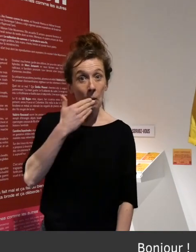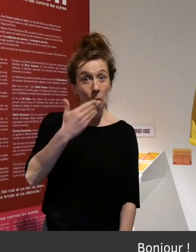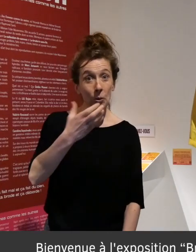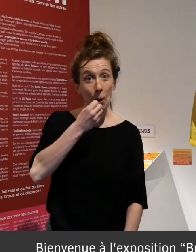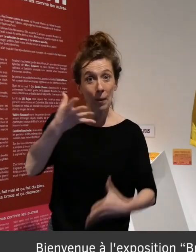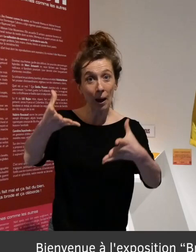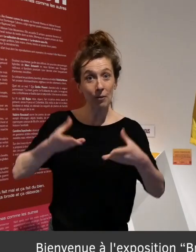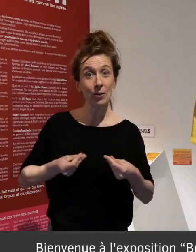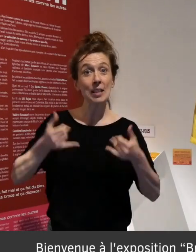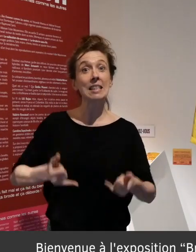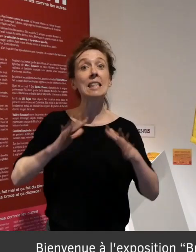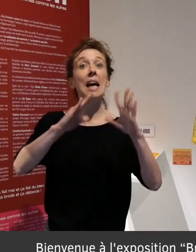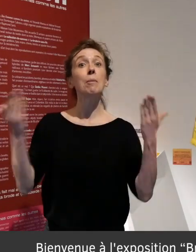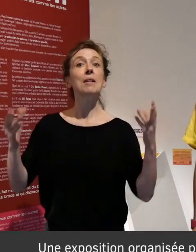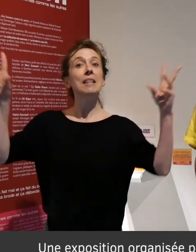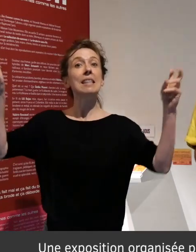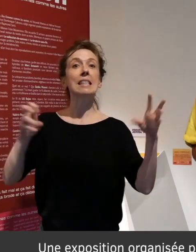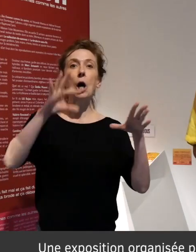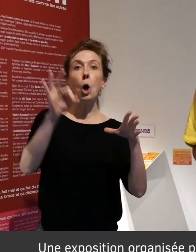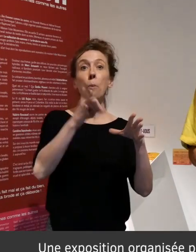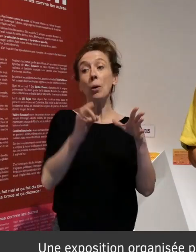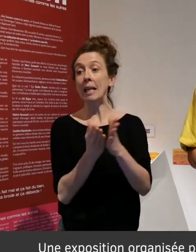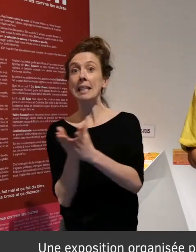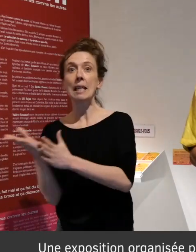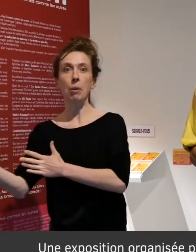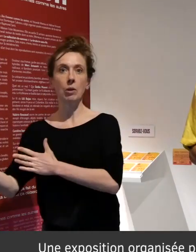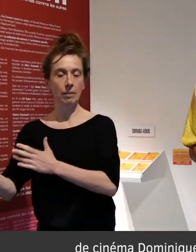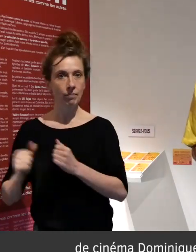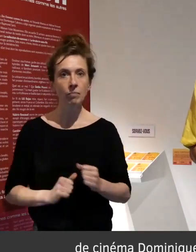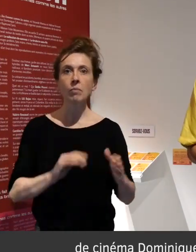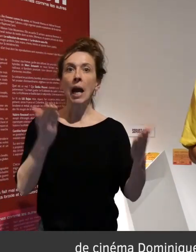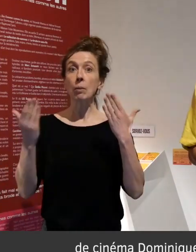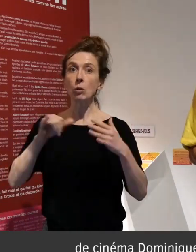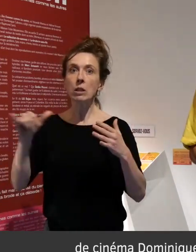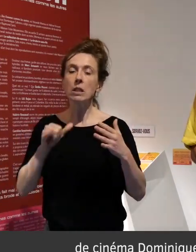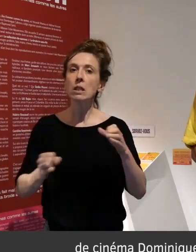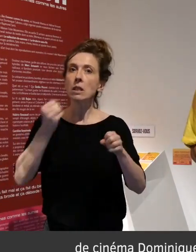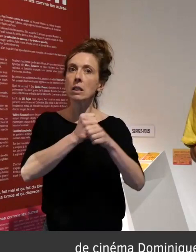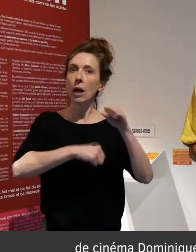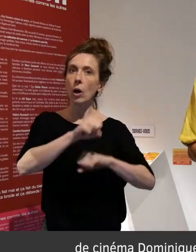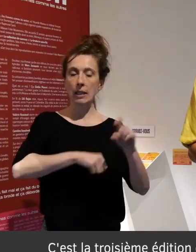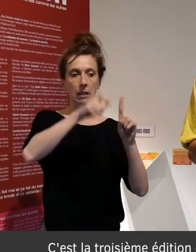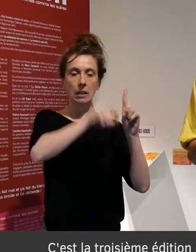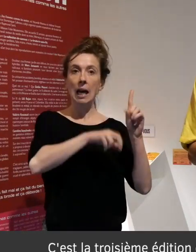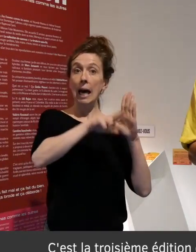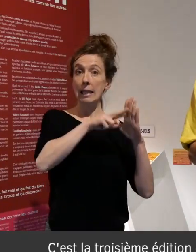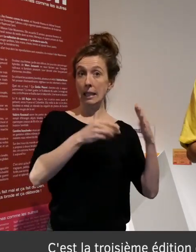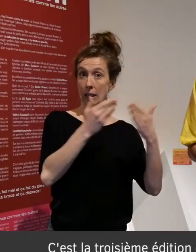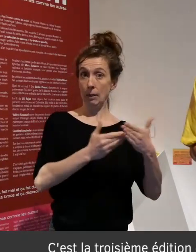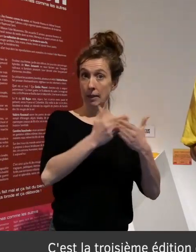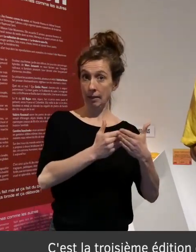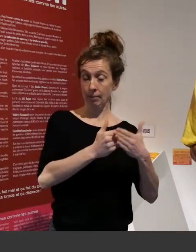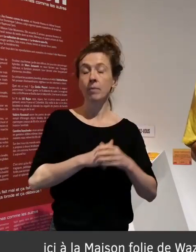Bonjour, bienvenue à l'exposition Brodé débordé, donc une exposition organisée par la réalisatrice de cinéma Dominique Cabrera. Donc c'est la troisième